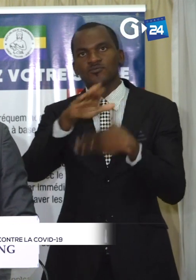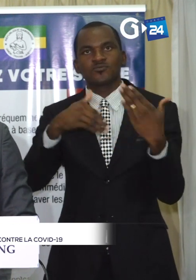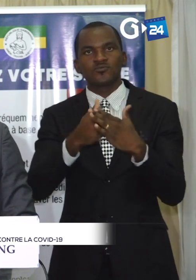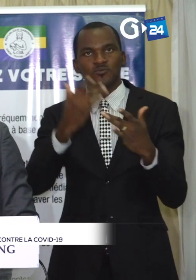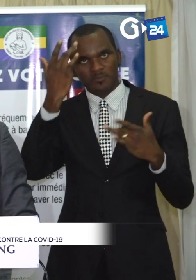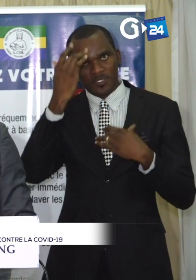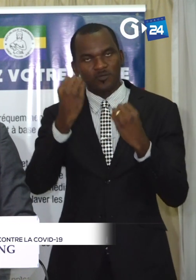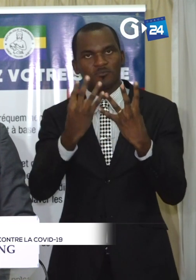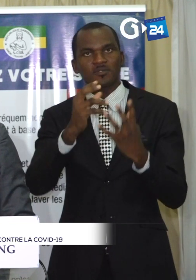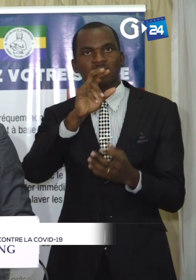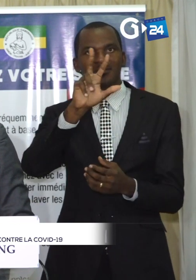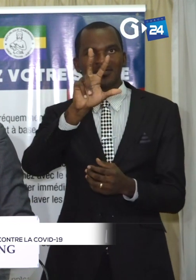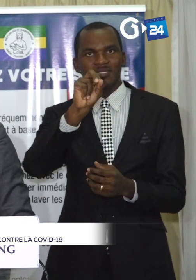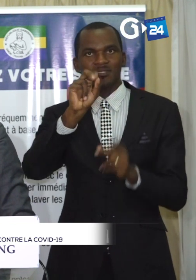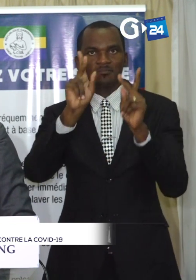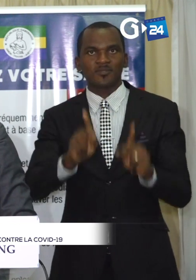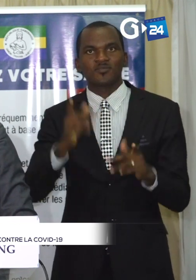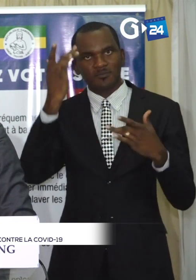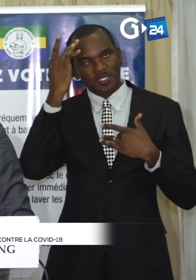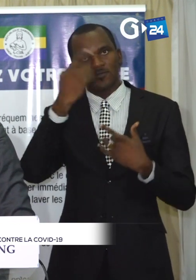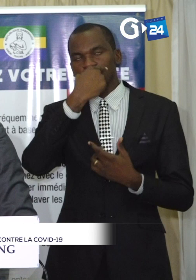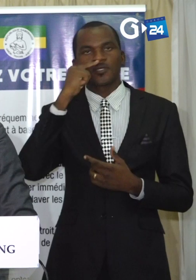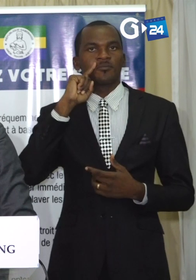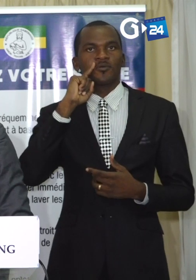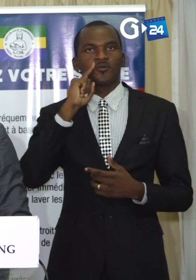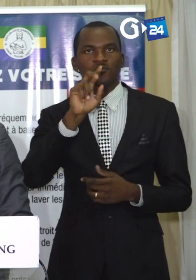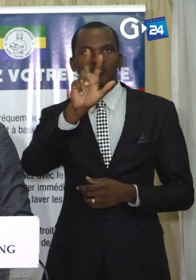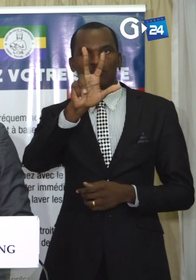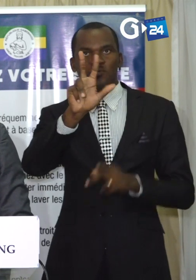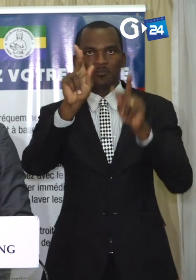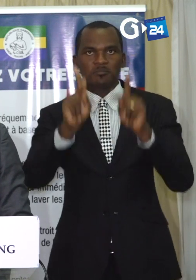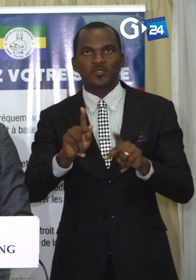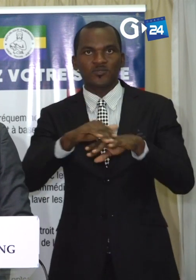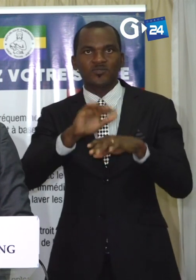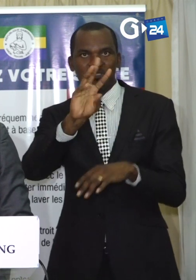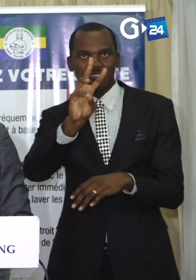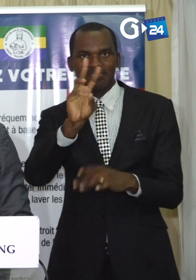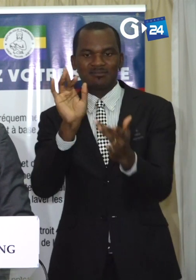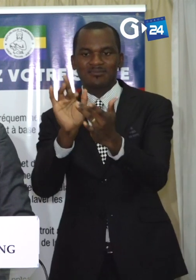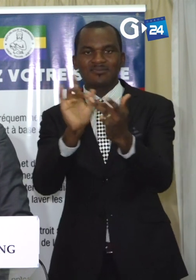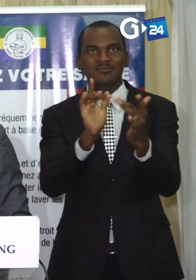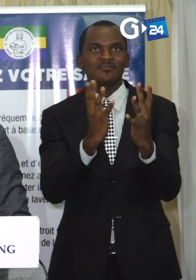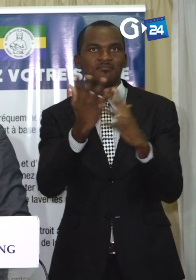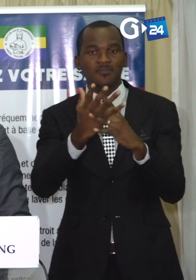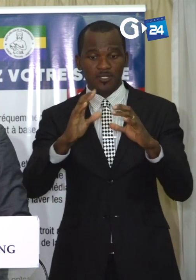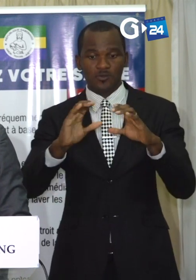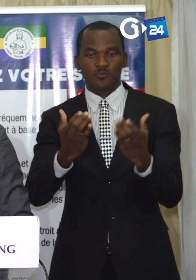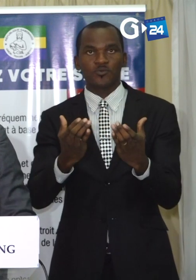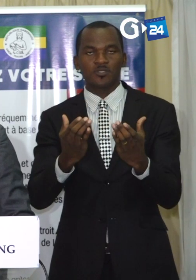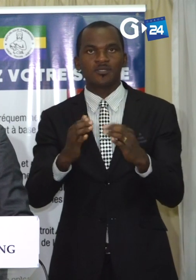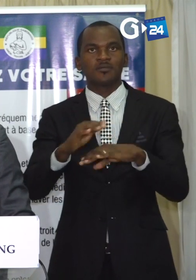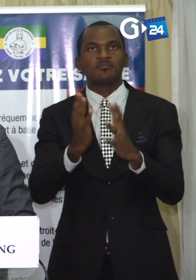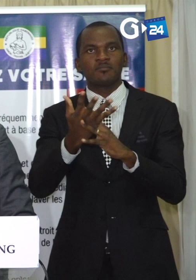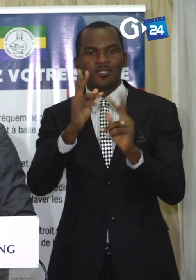total de 30 cas positifs au Gabon. 3 personnes sur 6 ont été contaminées par voie communautaire à partir